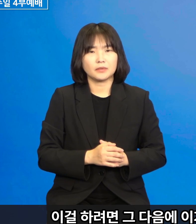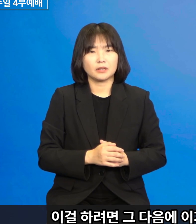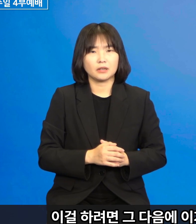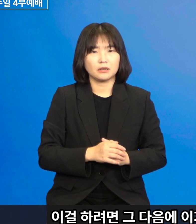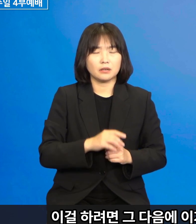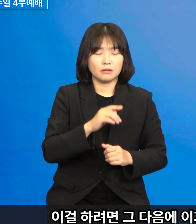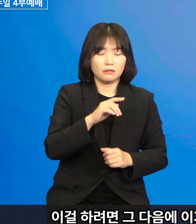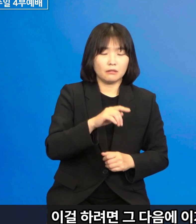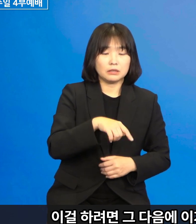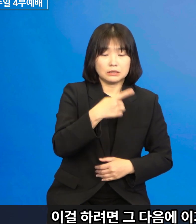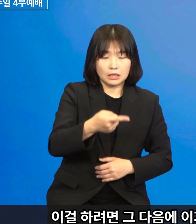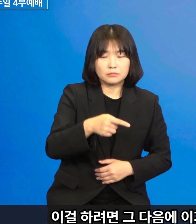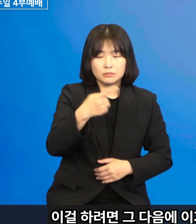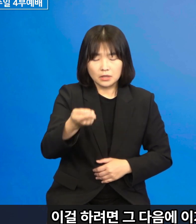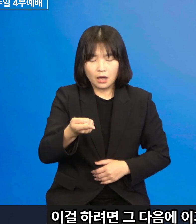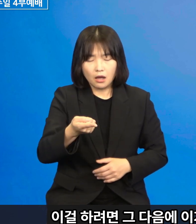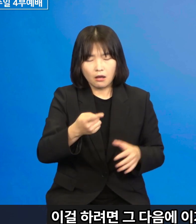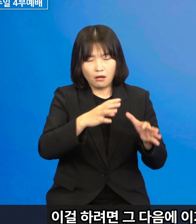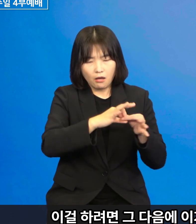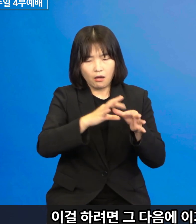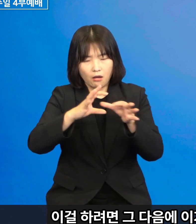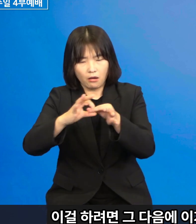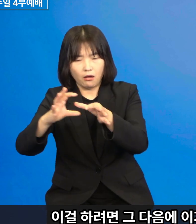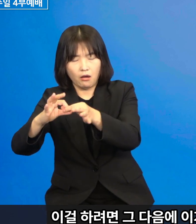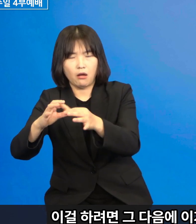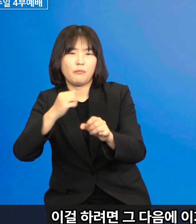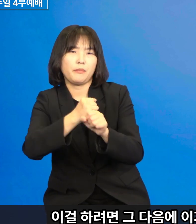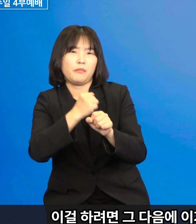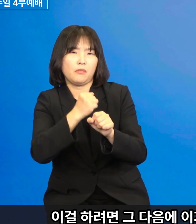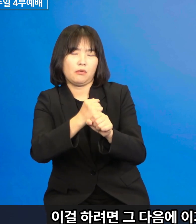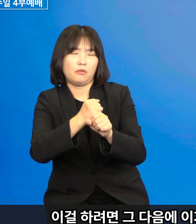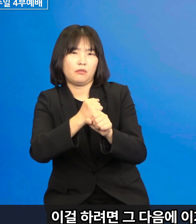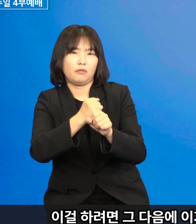하려면 그 다음에 이거 계속 연결되게 만들어놨어요.